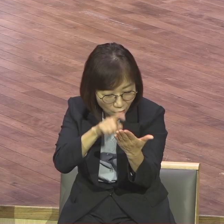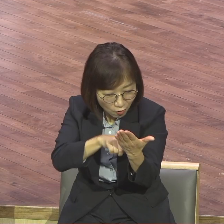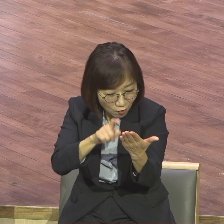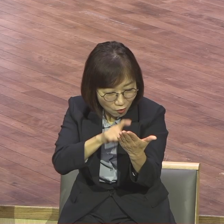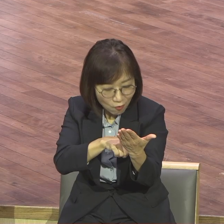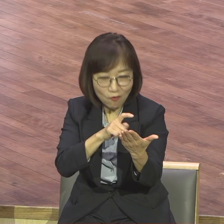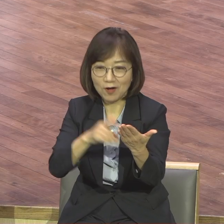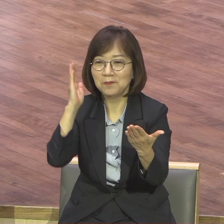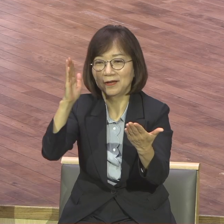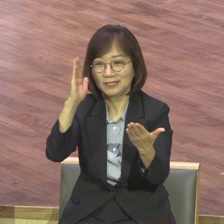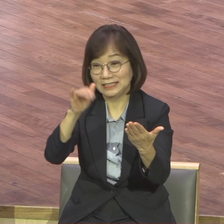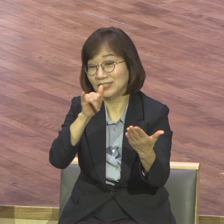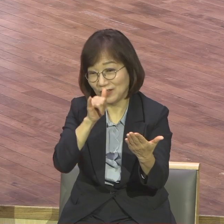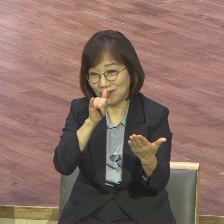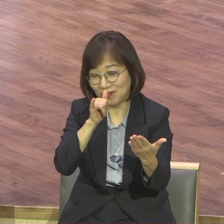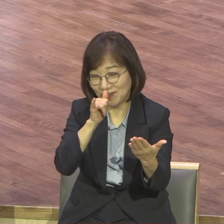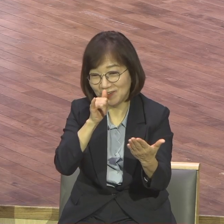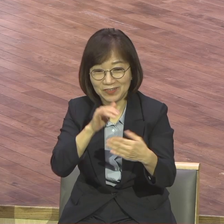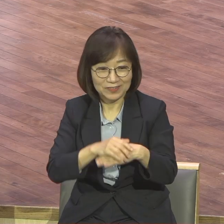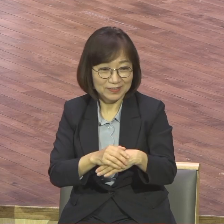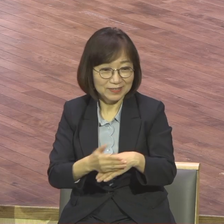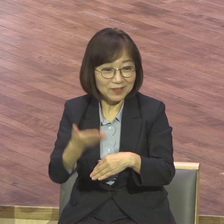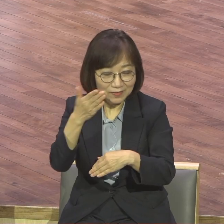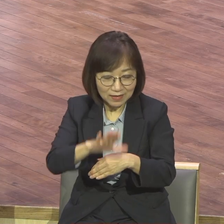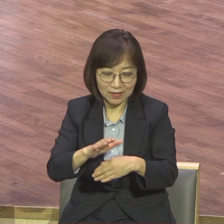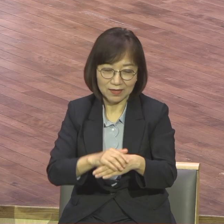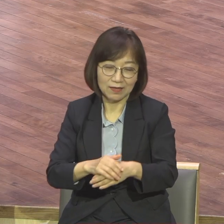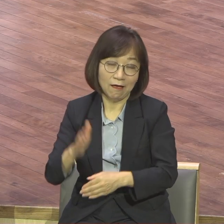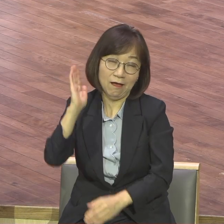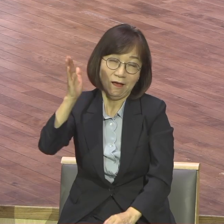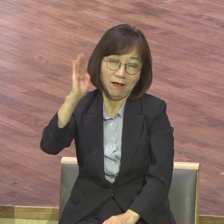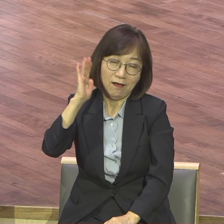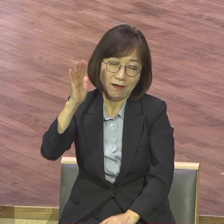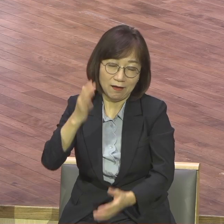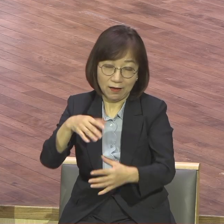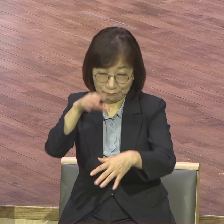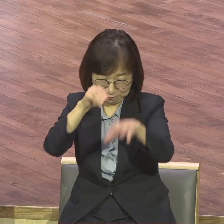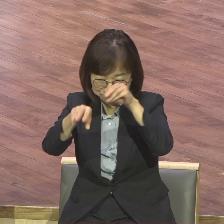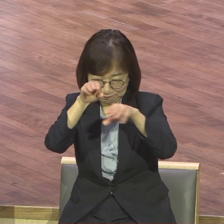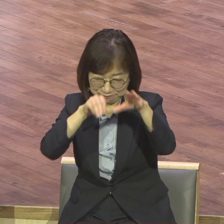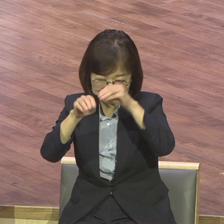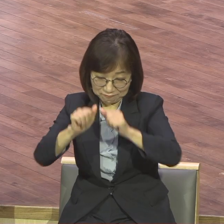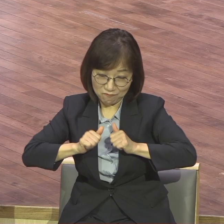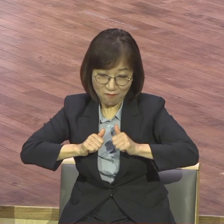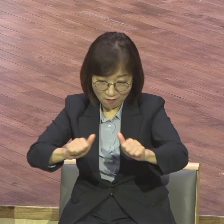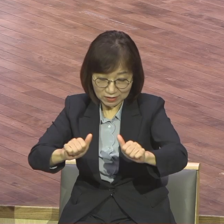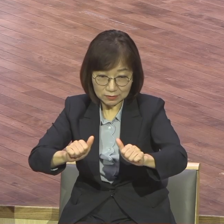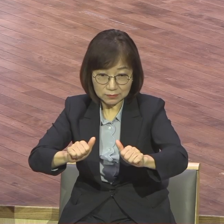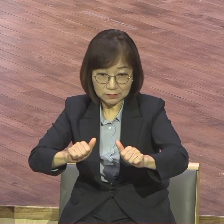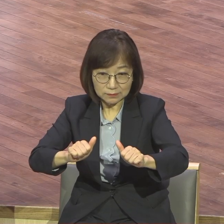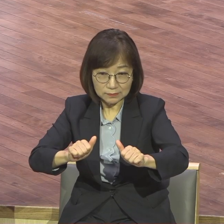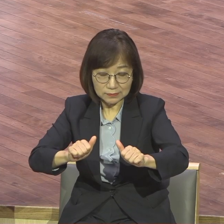있어요. 그런데 그렇게 말씀을 많이 듣는데도